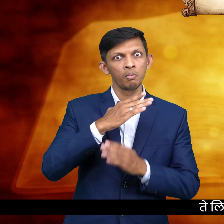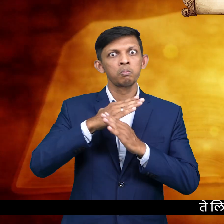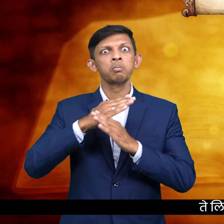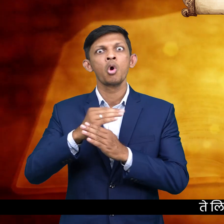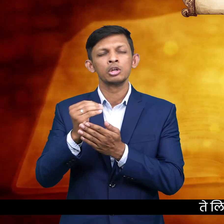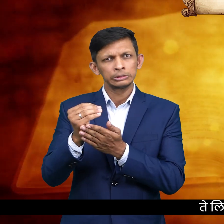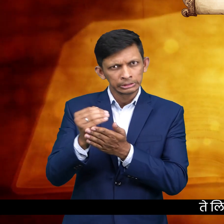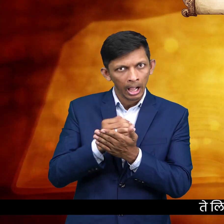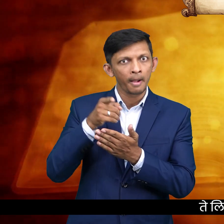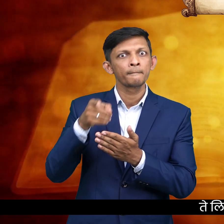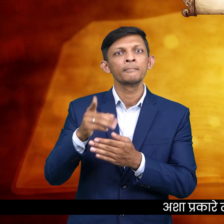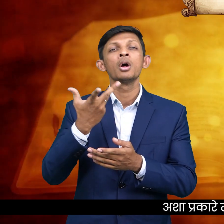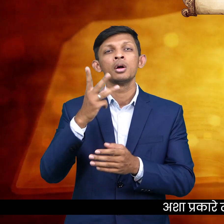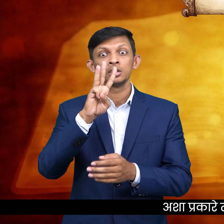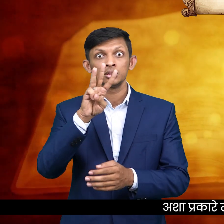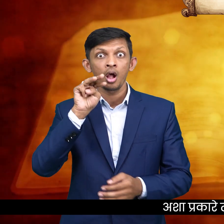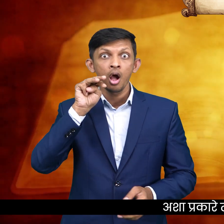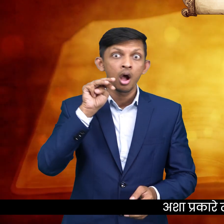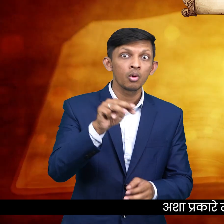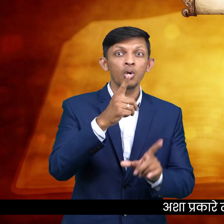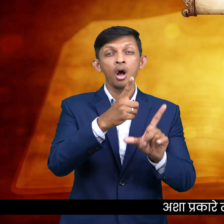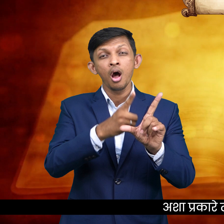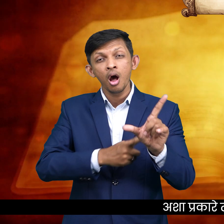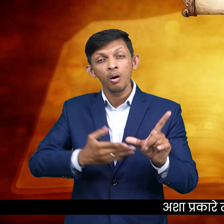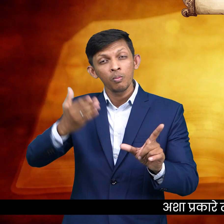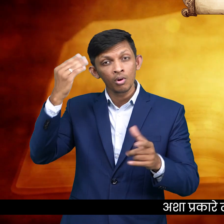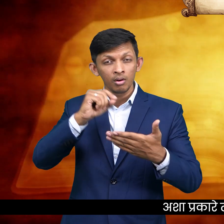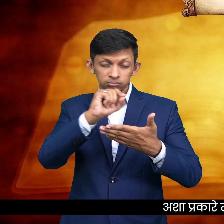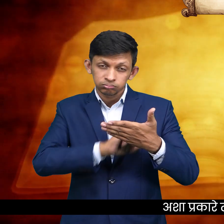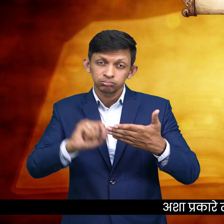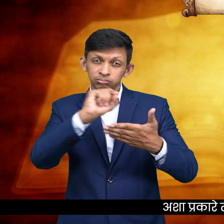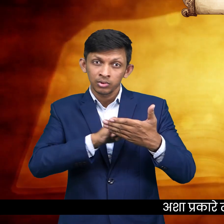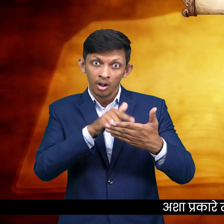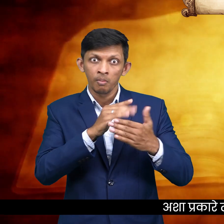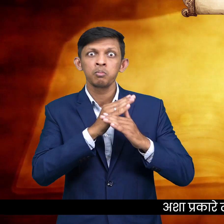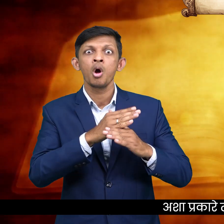ते लिहिण्यापूर्वी अशा प्रकारे 3000 वर्षाहून